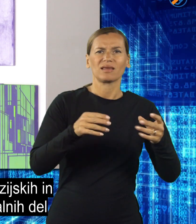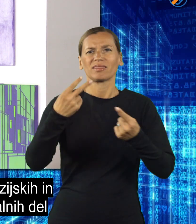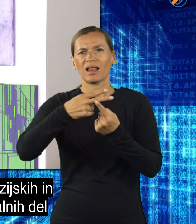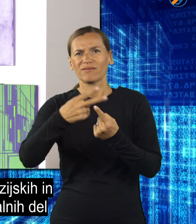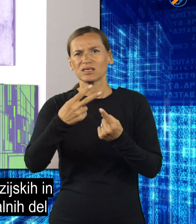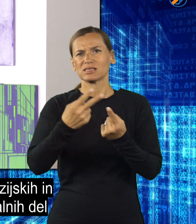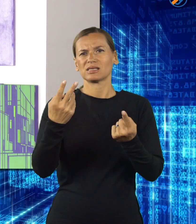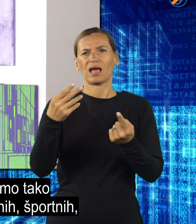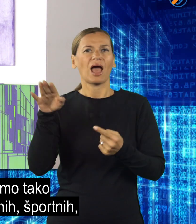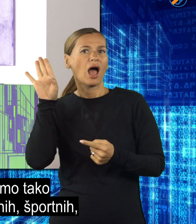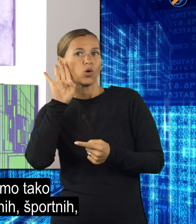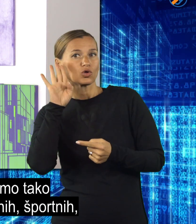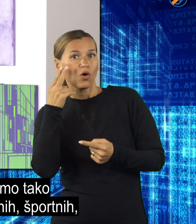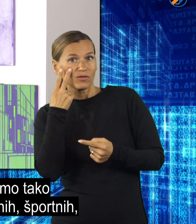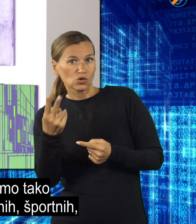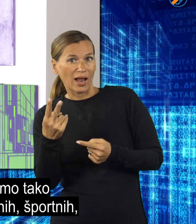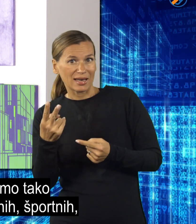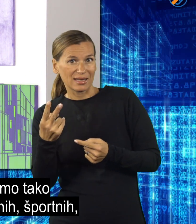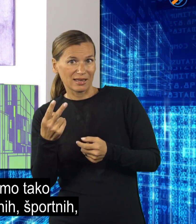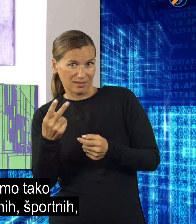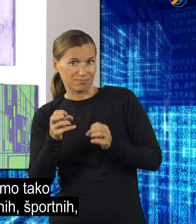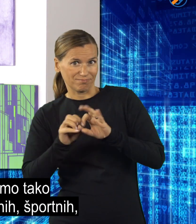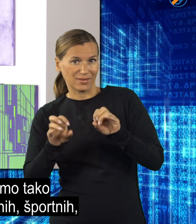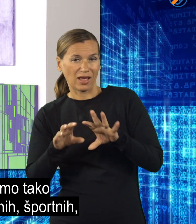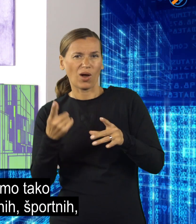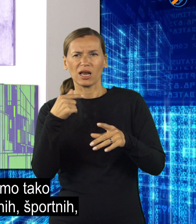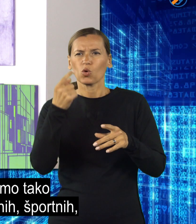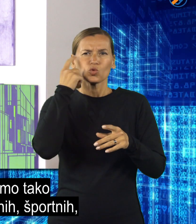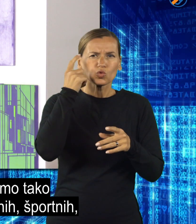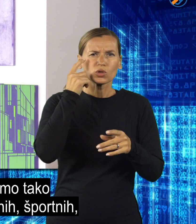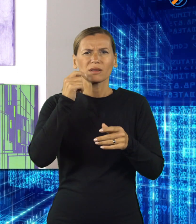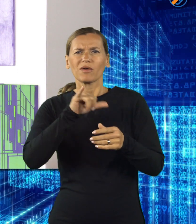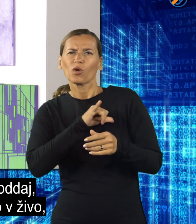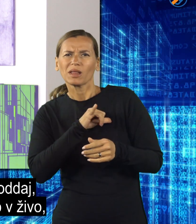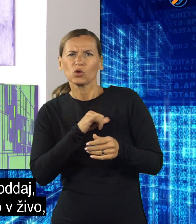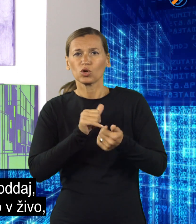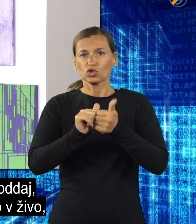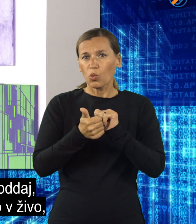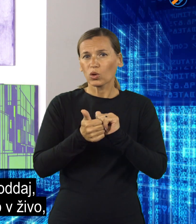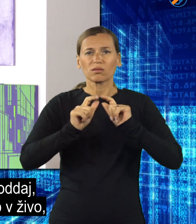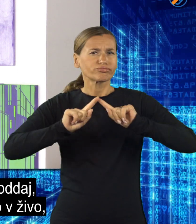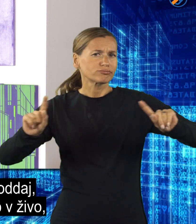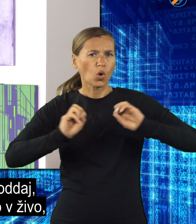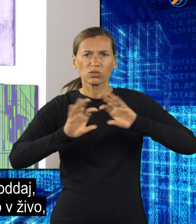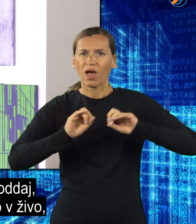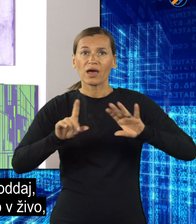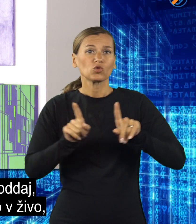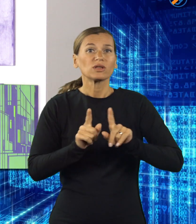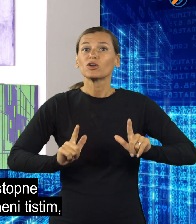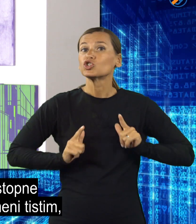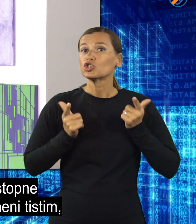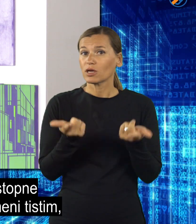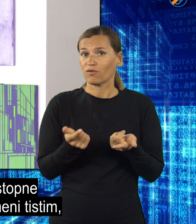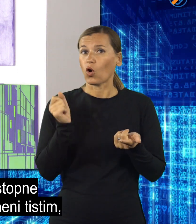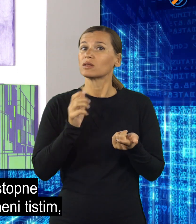tudi audiovizualnih del, oddaj recimo tako informativnih, kulturnih, športnih, pa tudi vseh oddaj, ki se prenašajo v živo,